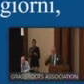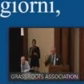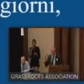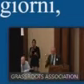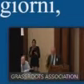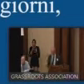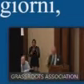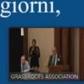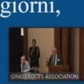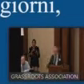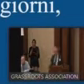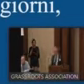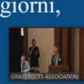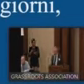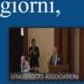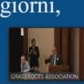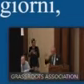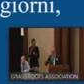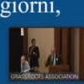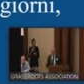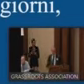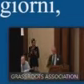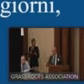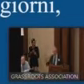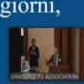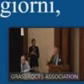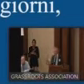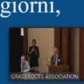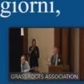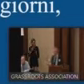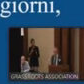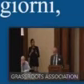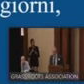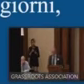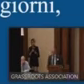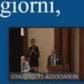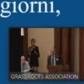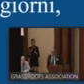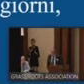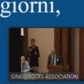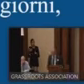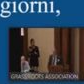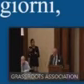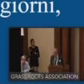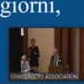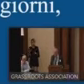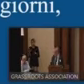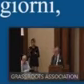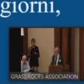zitromicina, con l'idrossiclorochina, poi ho iniziato a parlare di ivermectina. L'ivermectina la uso da 10 mesi, non dall'altro